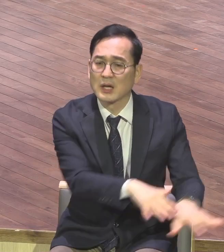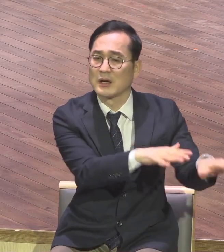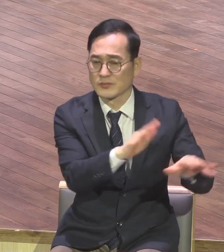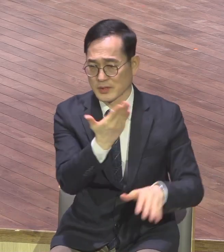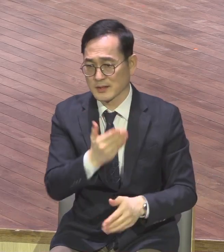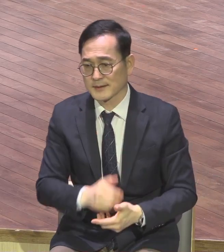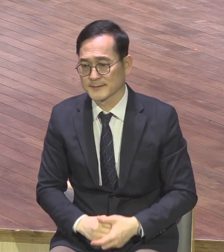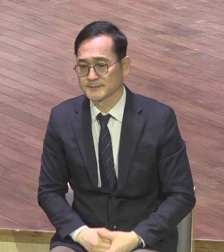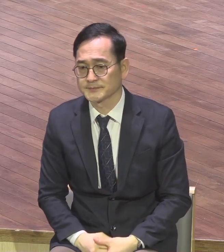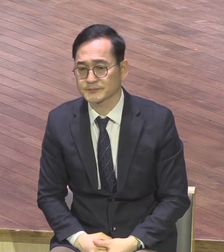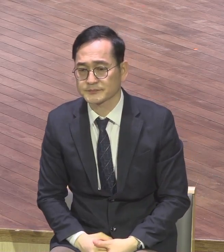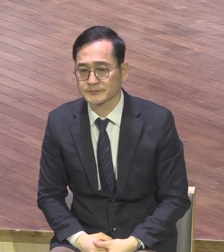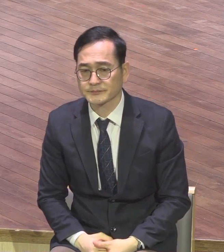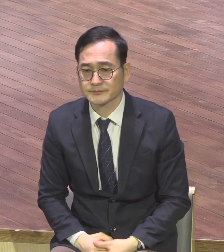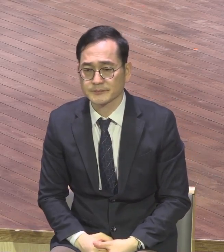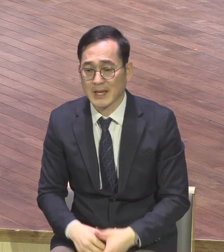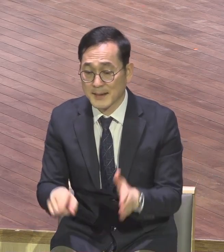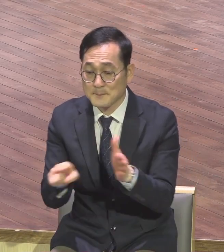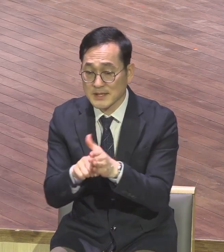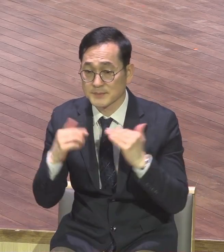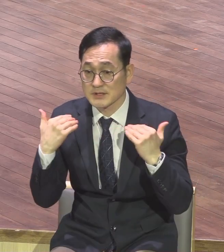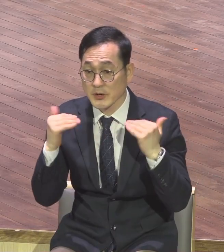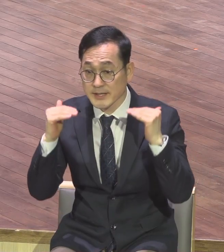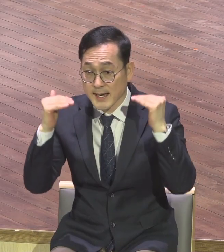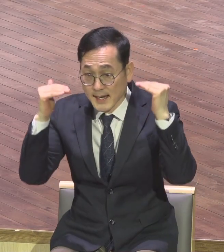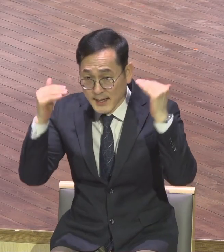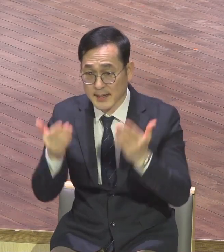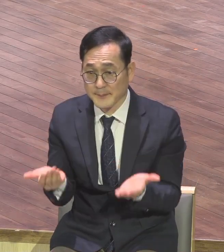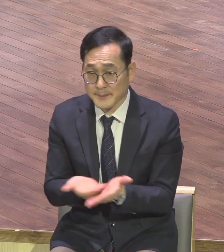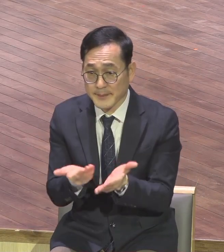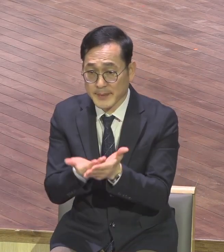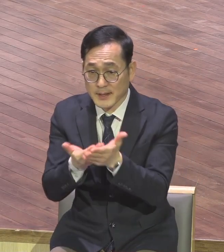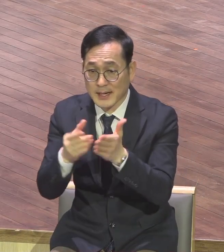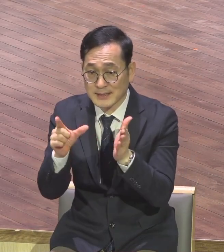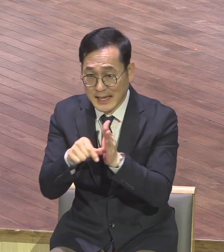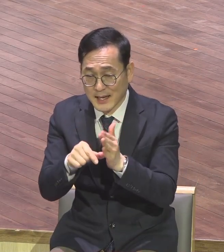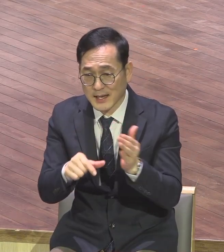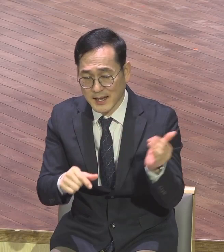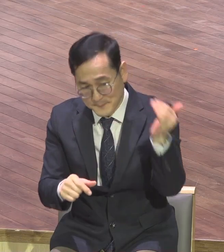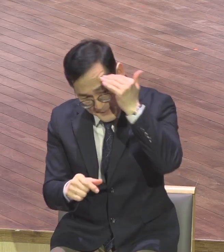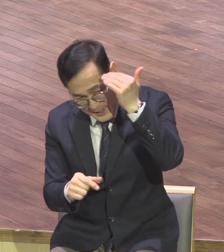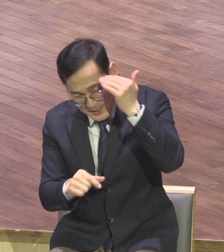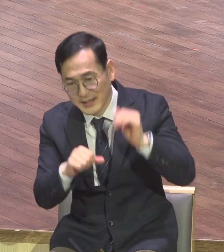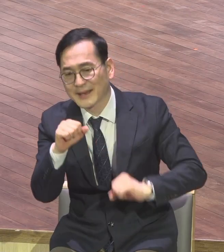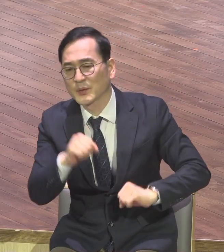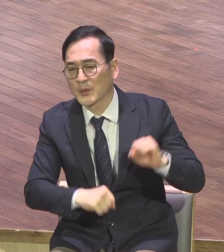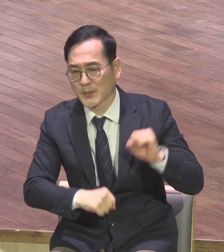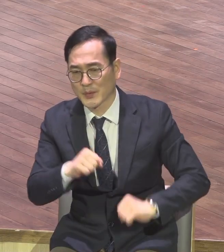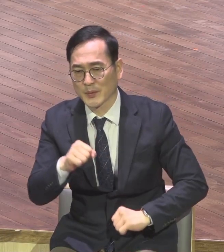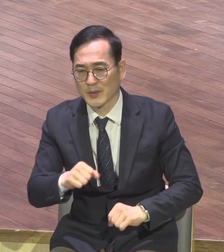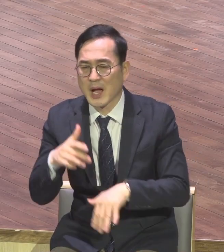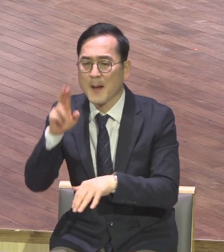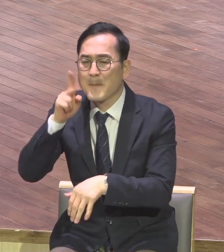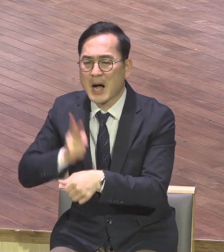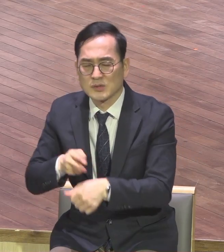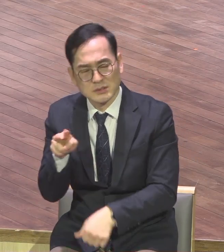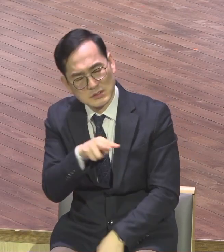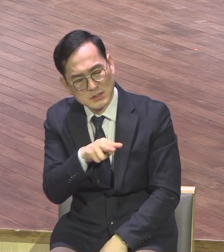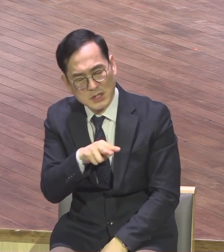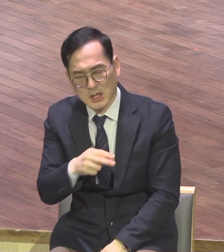믿음이 자라는데 결정적인 방해 요소를 만들고 있다. 바울이 그걸 지금 보고 말하는 거예요.